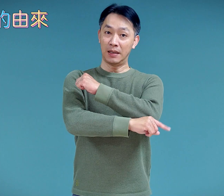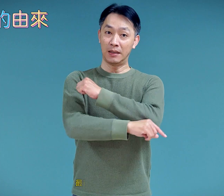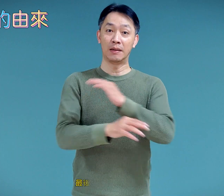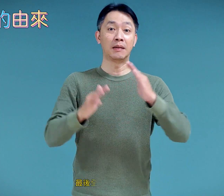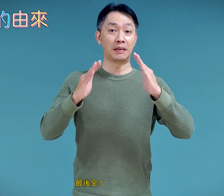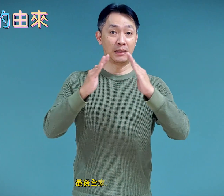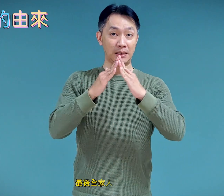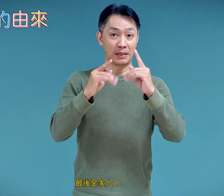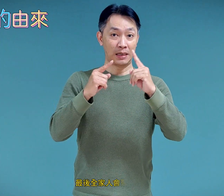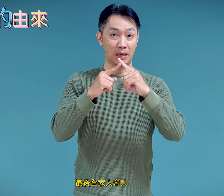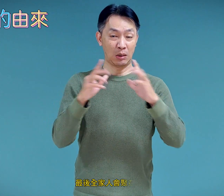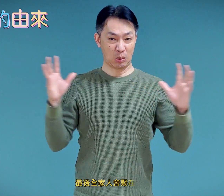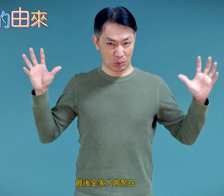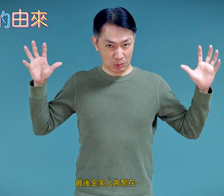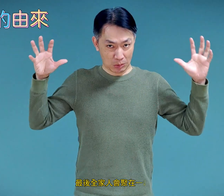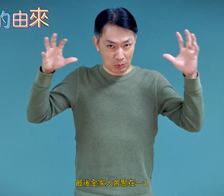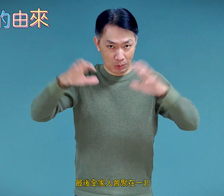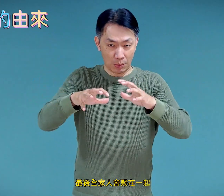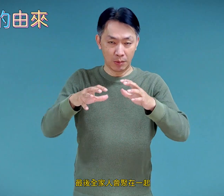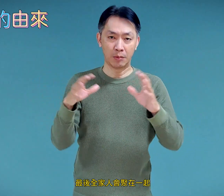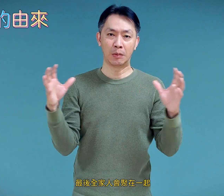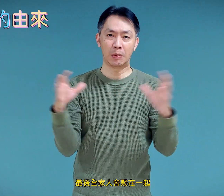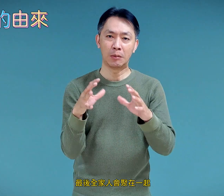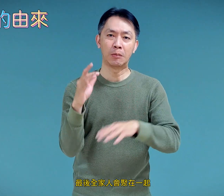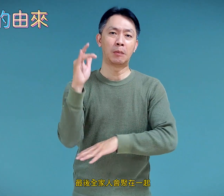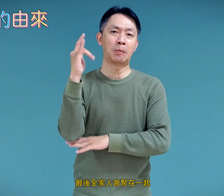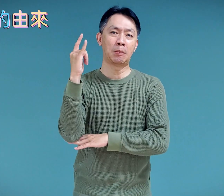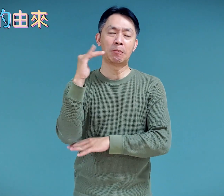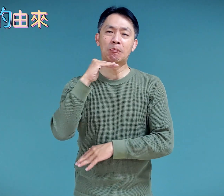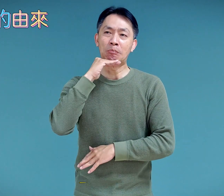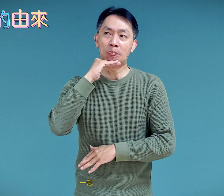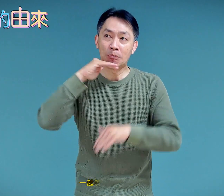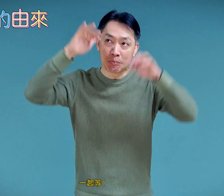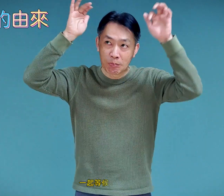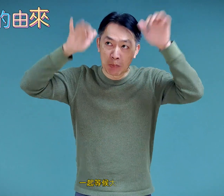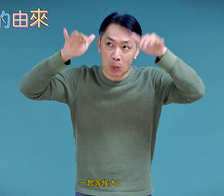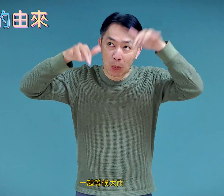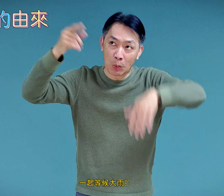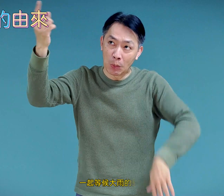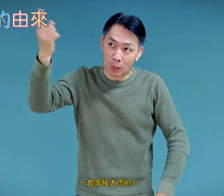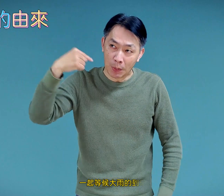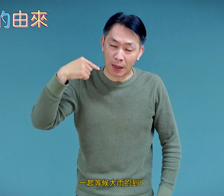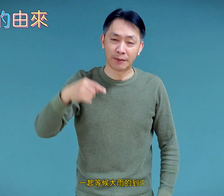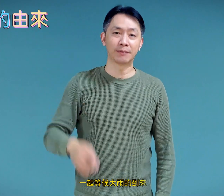最后全家人会聚在一起，一起等候大雨的到来。